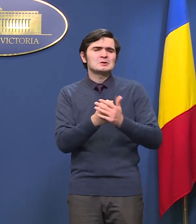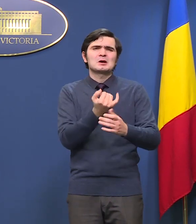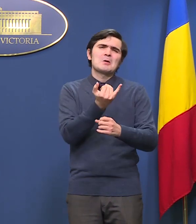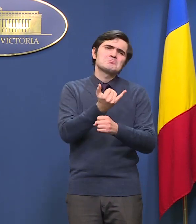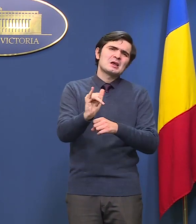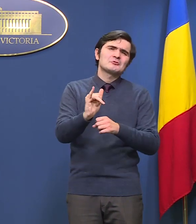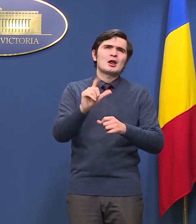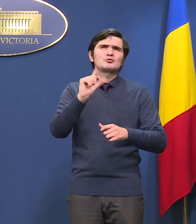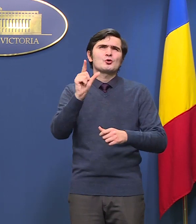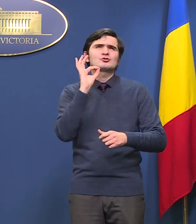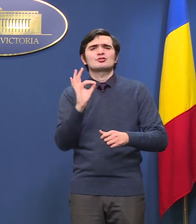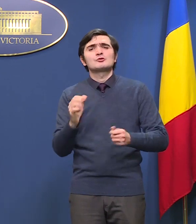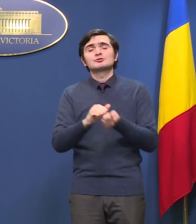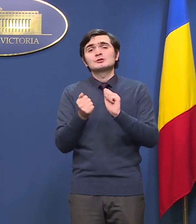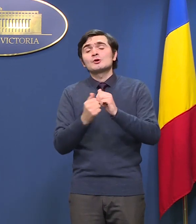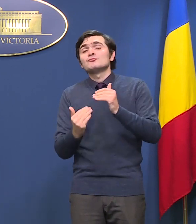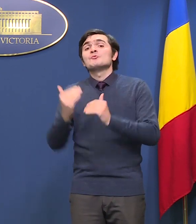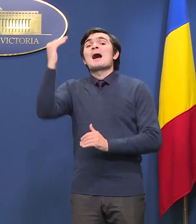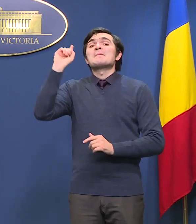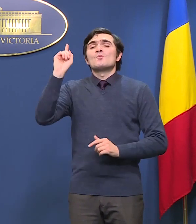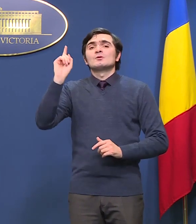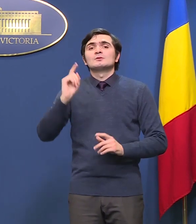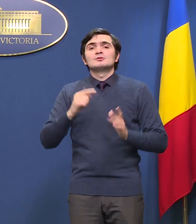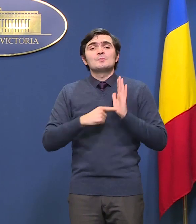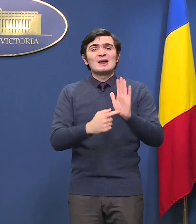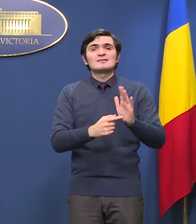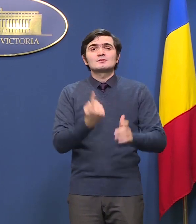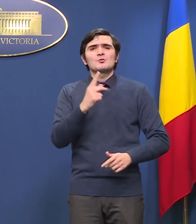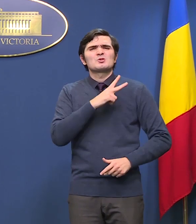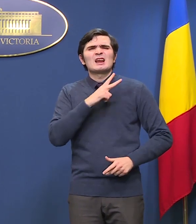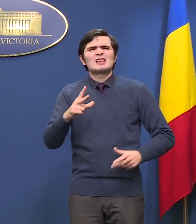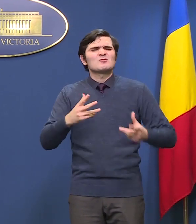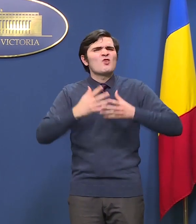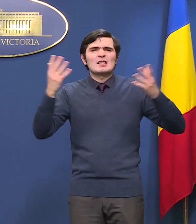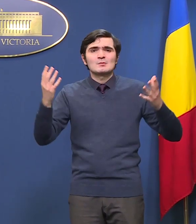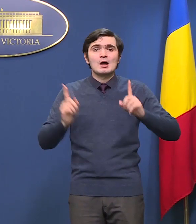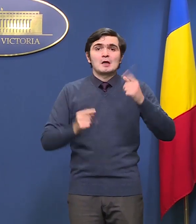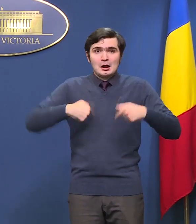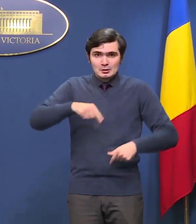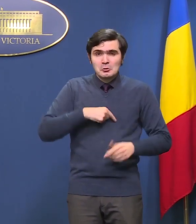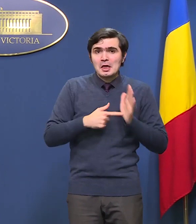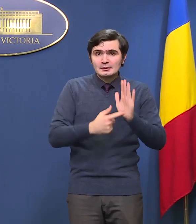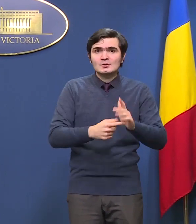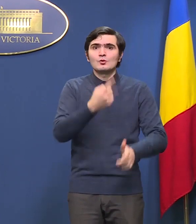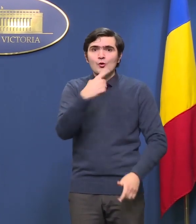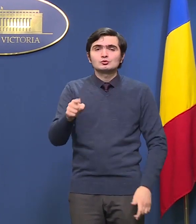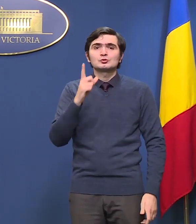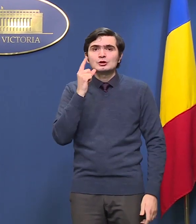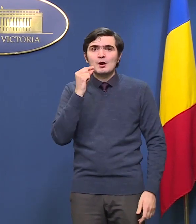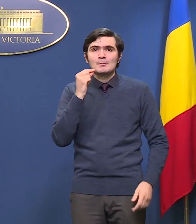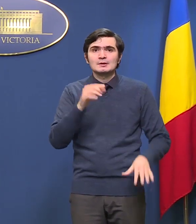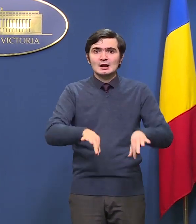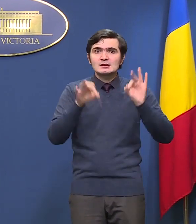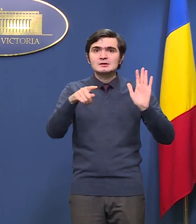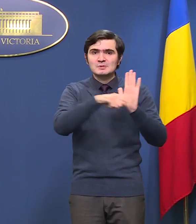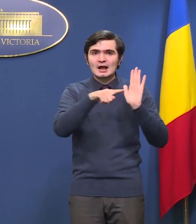mult, care prezintă un risc enorm. Dacă noi din 100 de persoane pe care le diagnosticăm